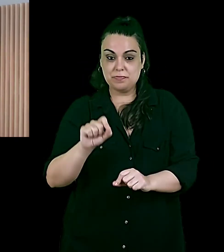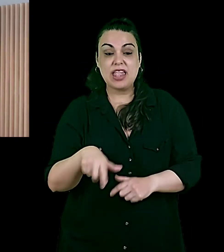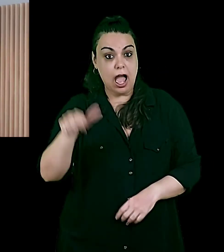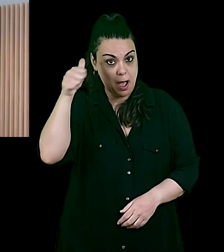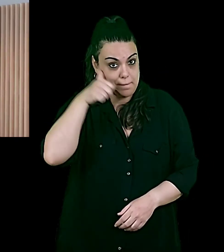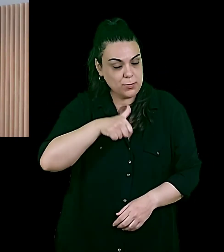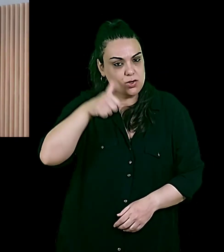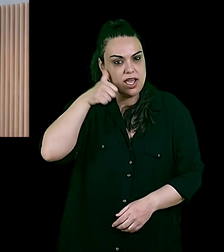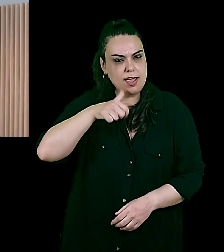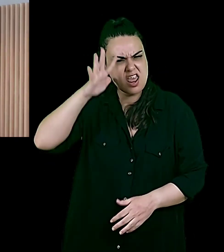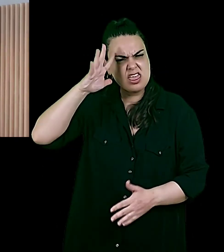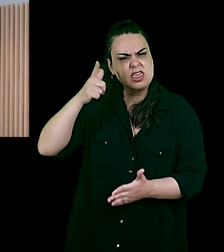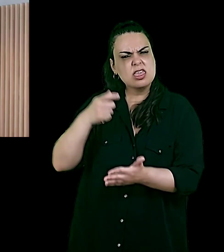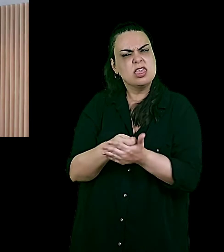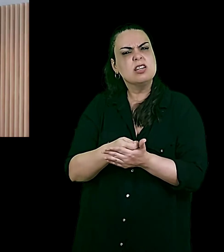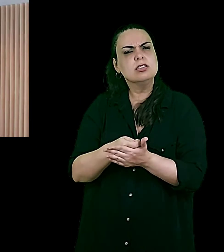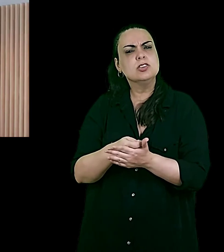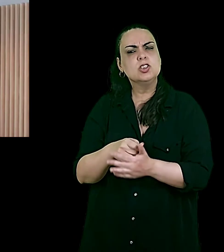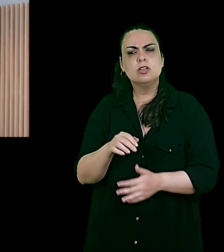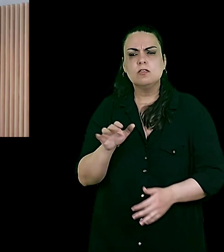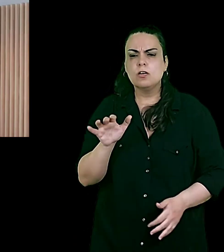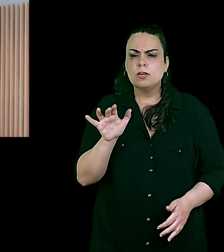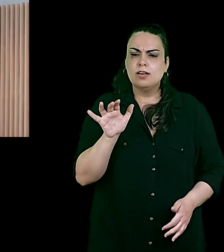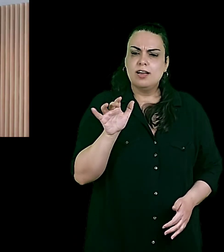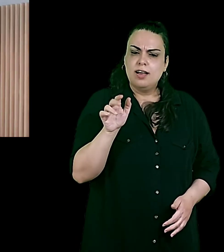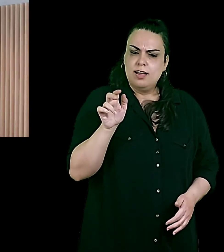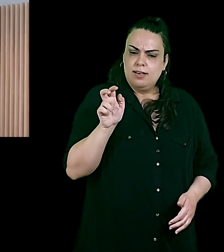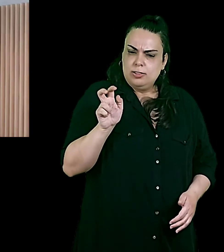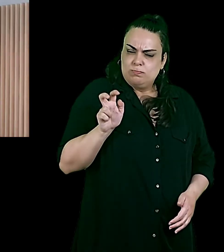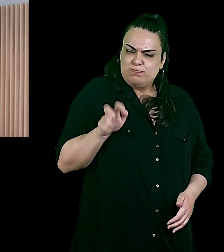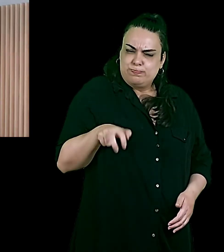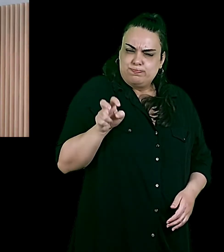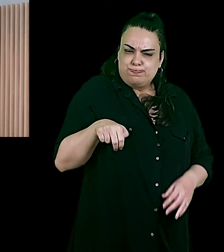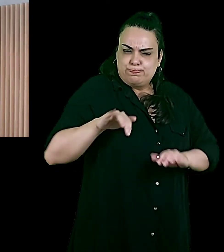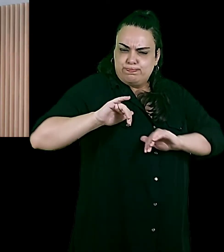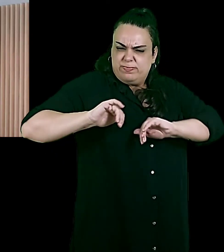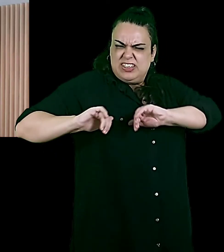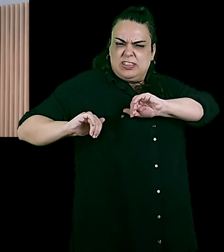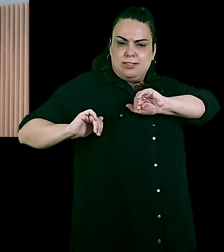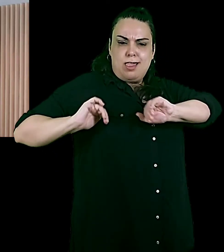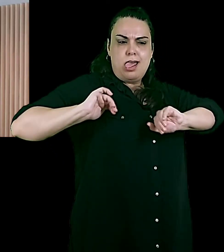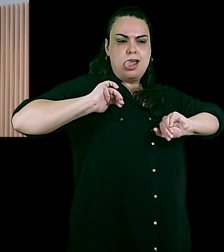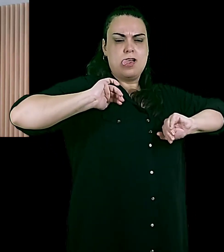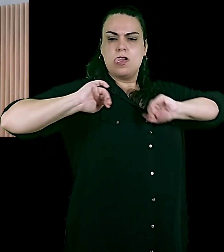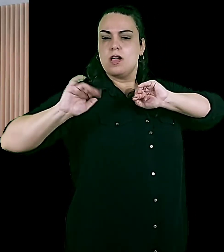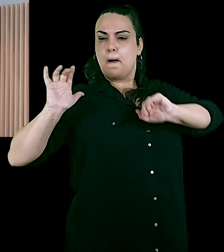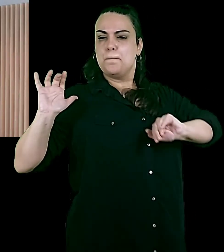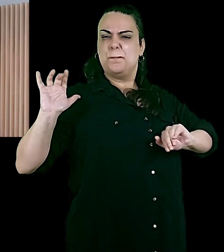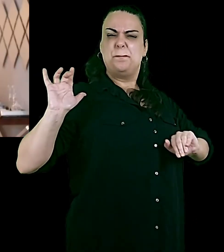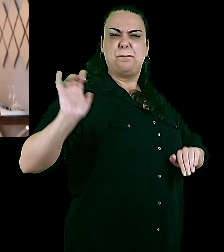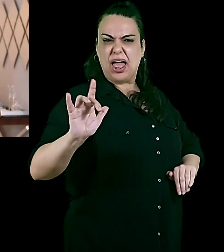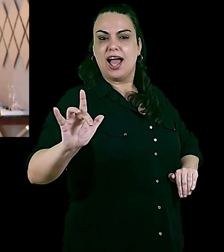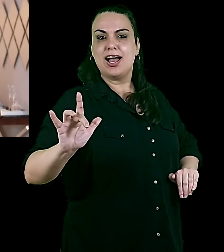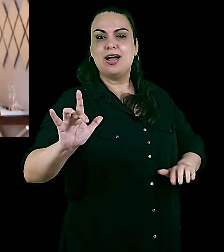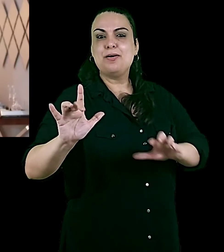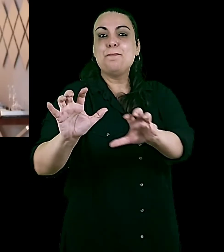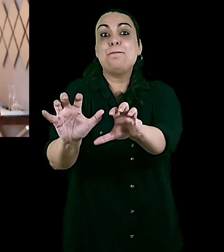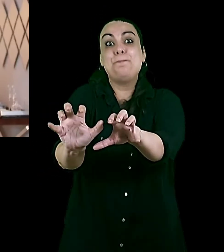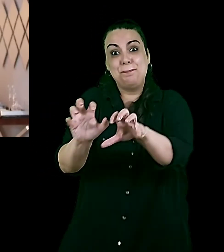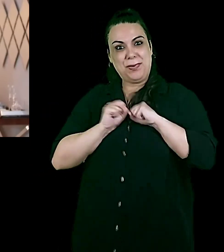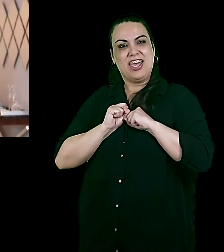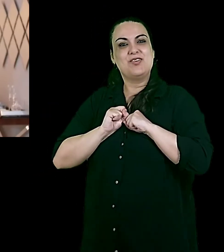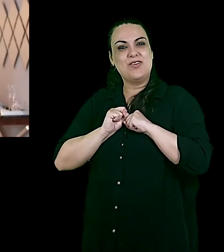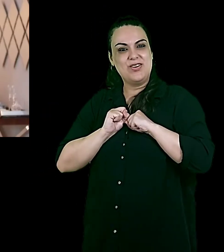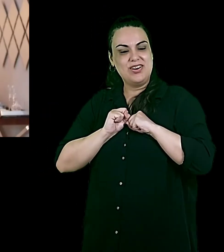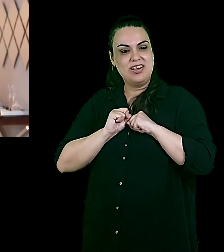entendimento. Ela foi lá e pegou o que queria, sem pedir, porque ela não fez uma oração específica. Ela